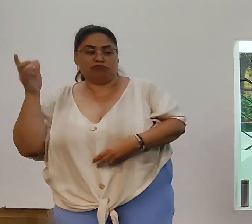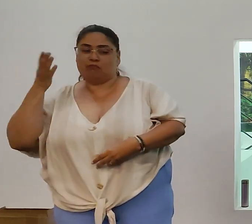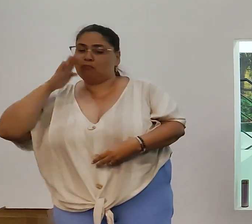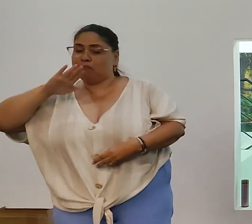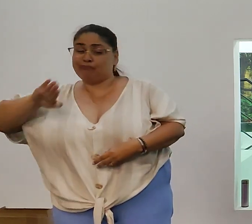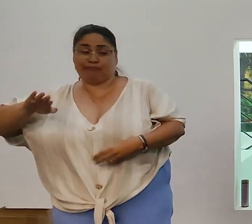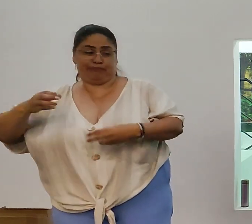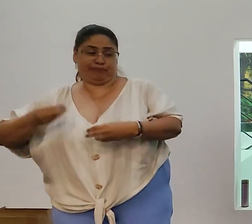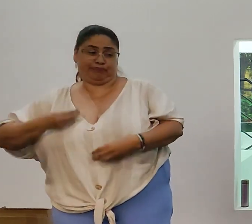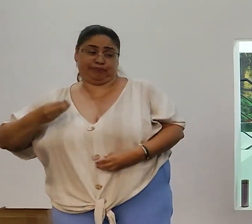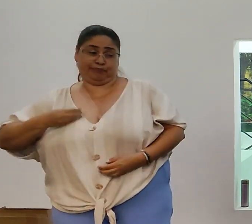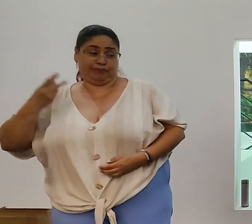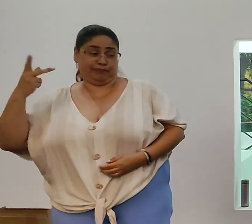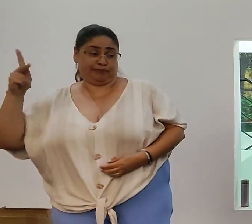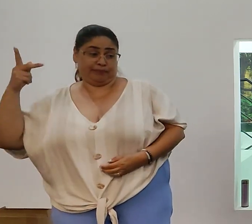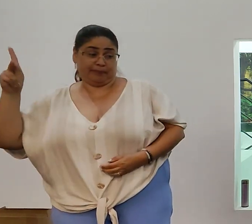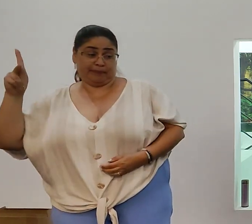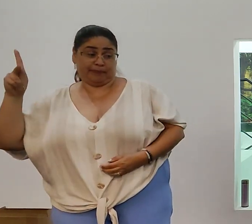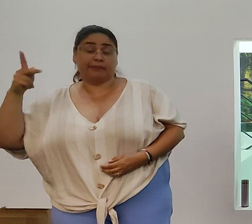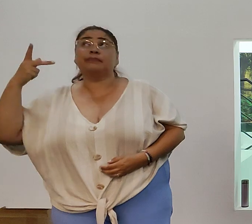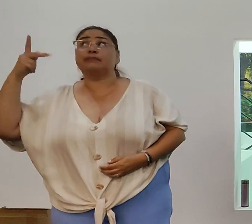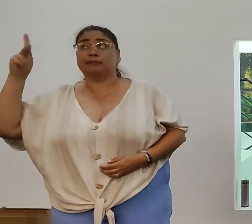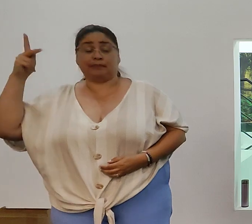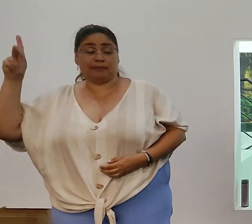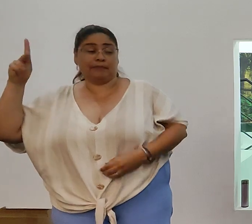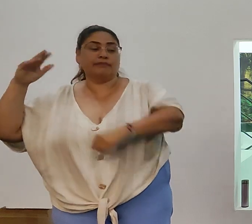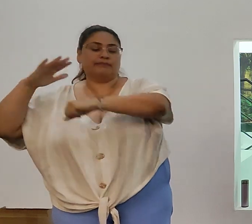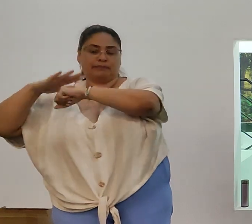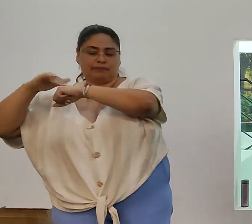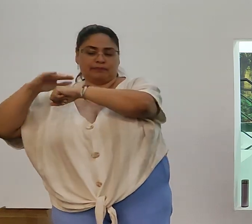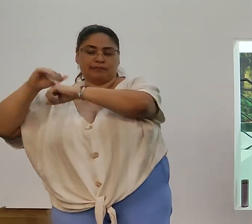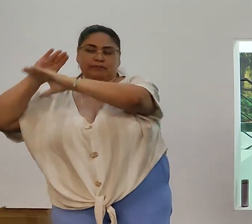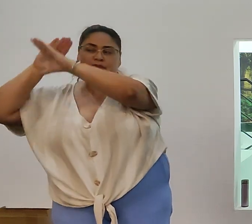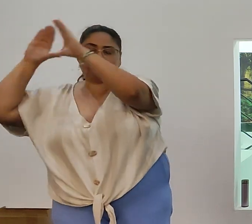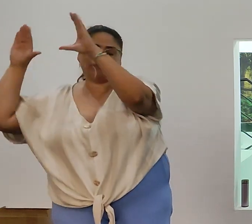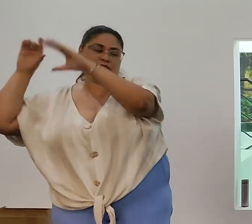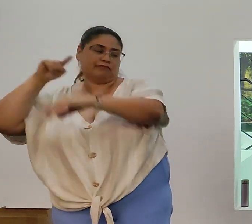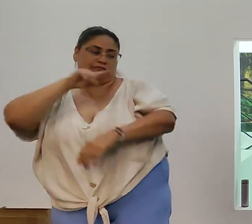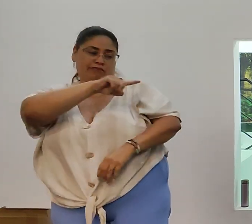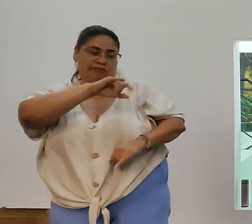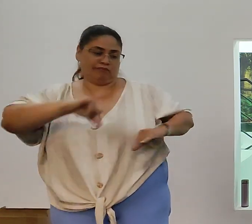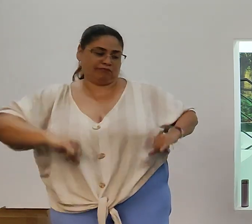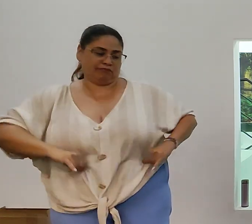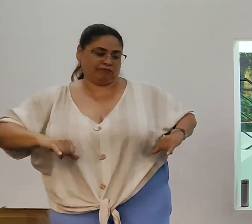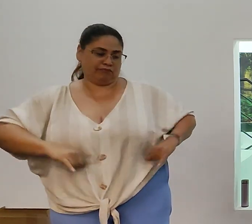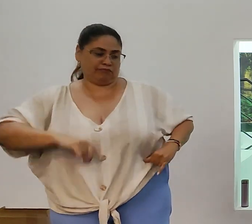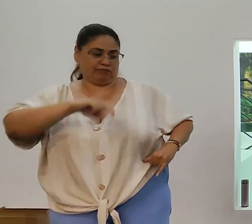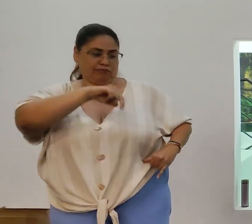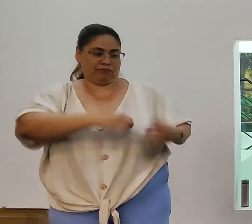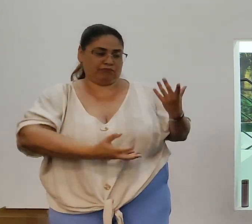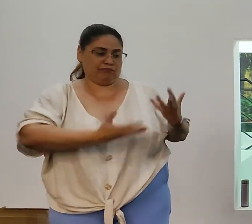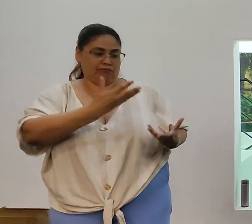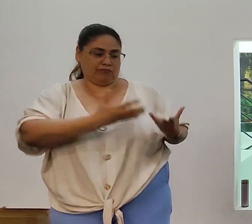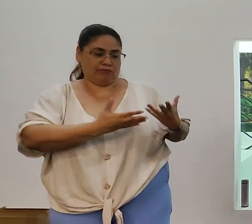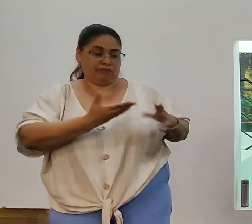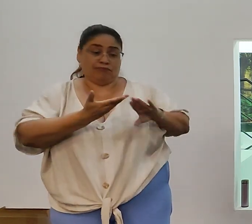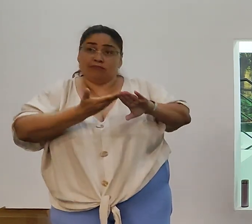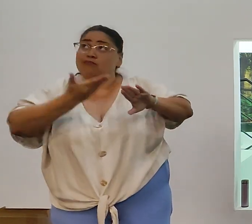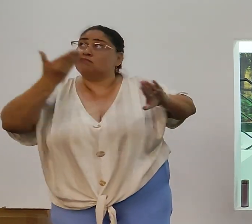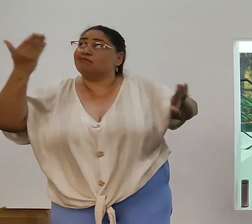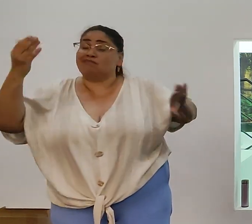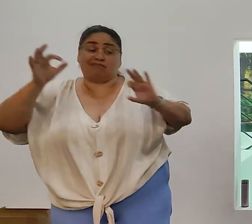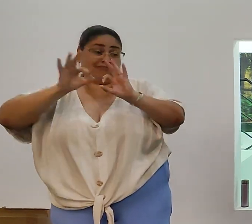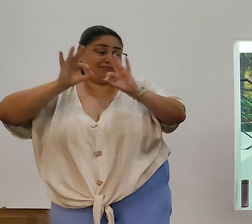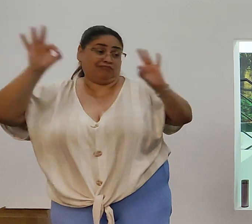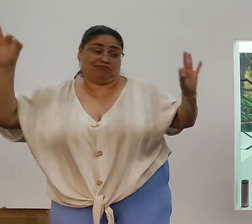más. Agora, porém, ele está sendo consolado aqui e você está em sofrimento. E além disso, entre vocês e nós